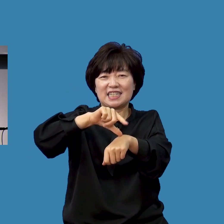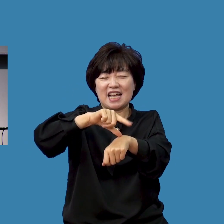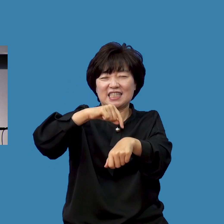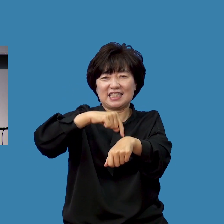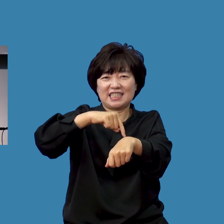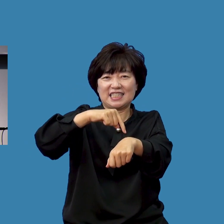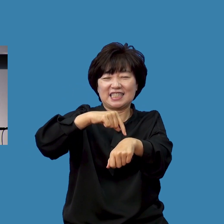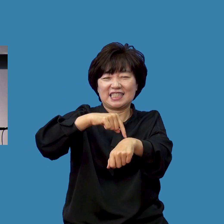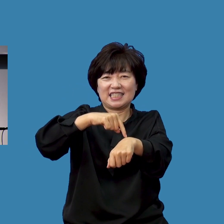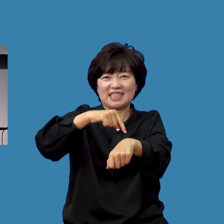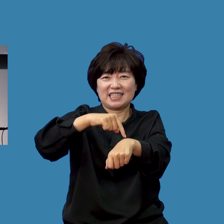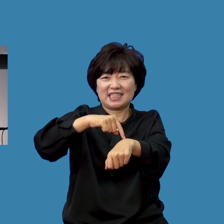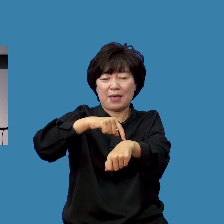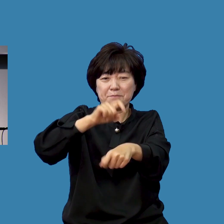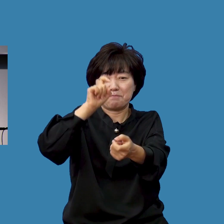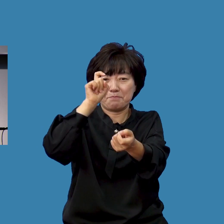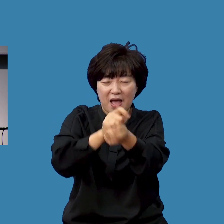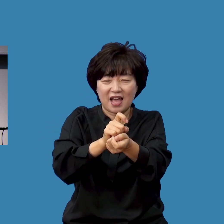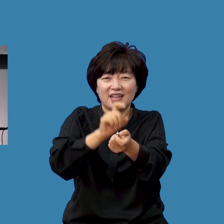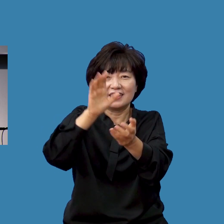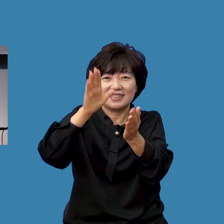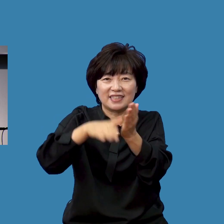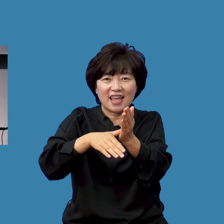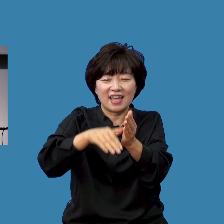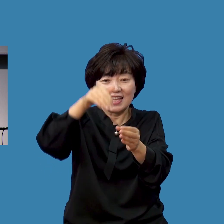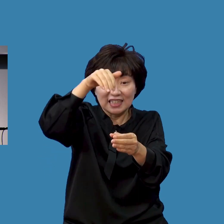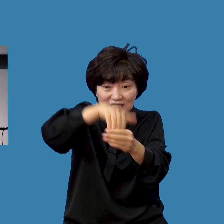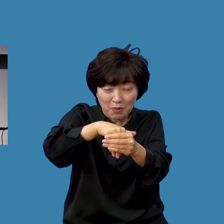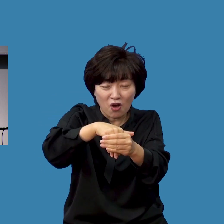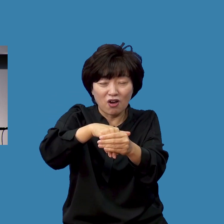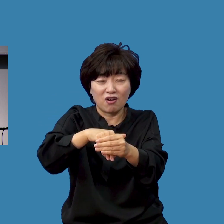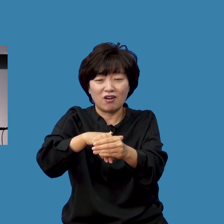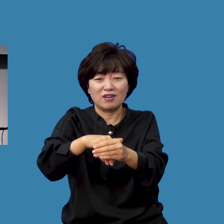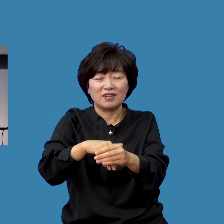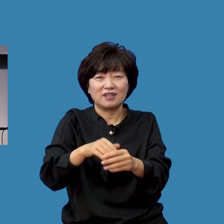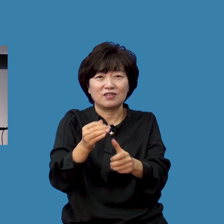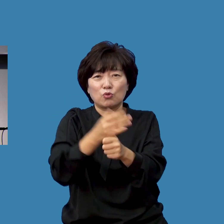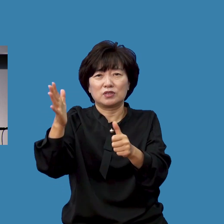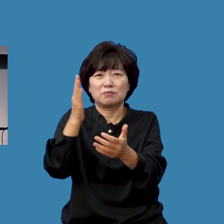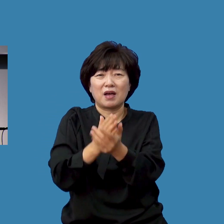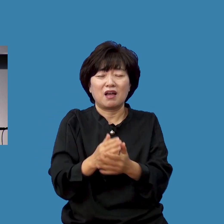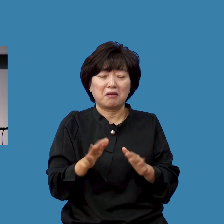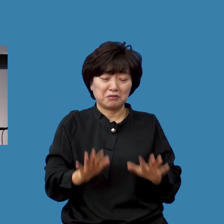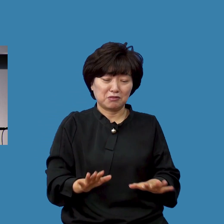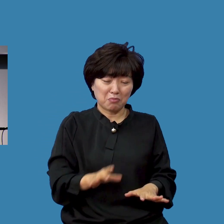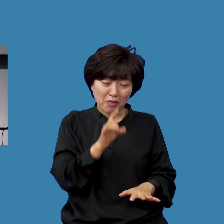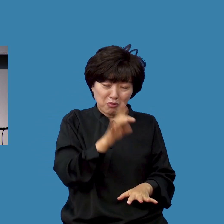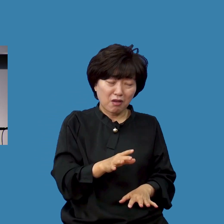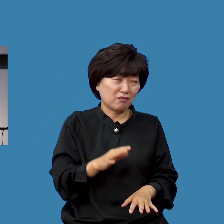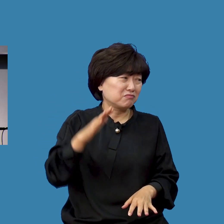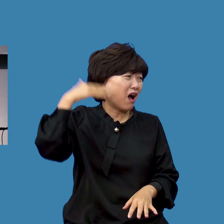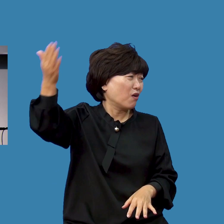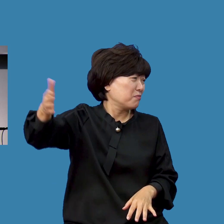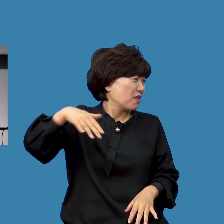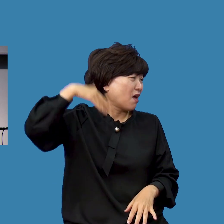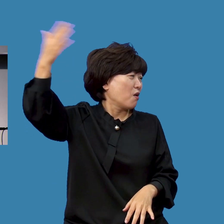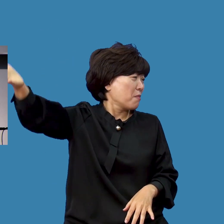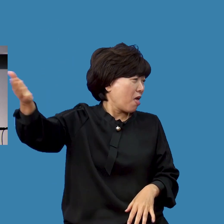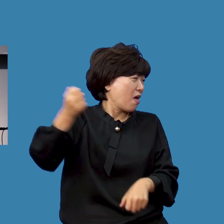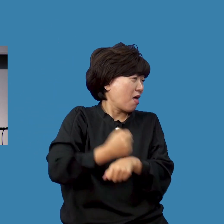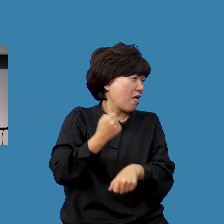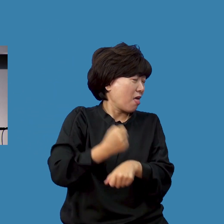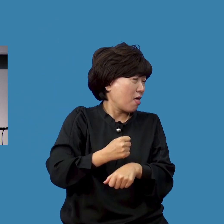있어. 그래서 여러분 심어야 될 때는 그 기회를 놓치지 마세요. 뭐 지금 안 됐으니까 나중에 하지